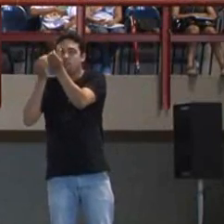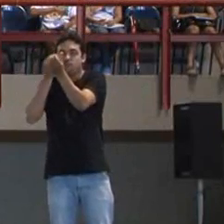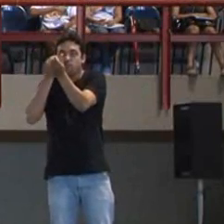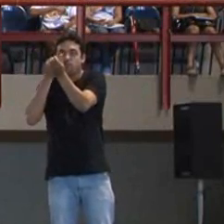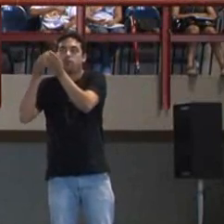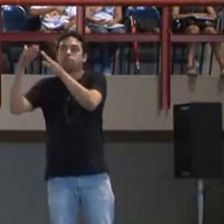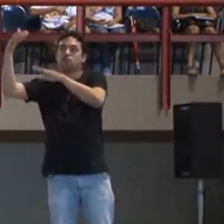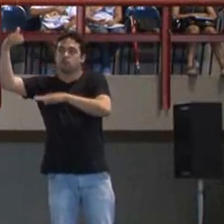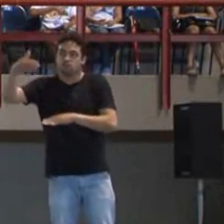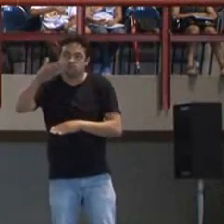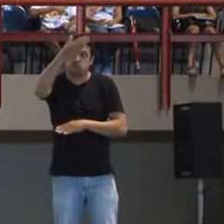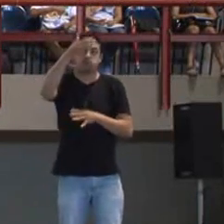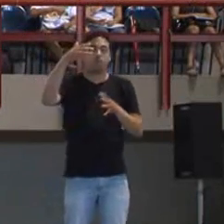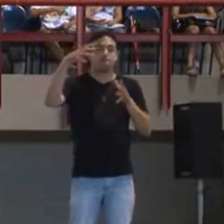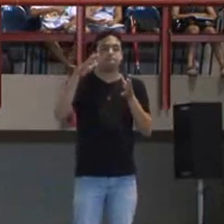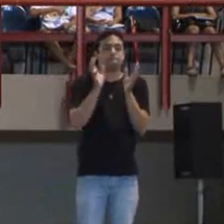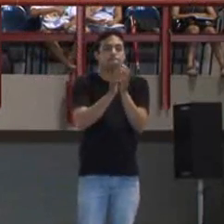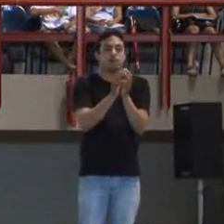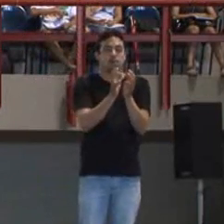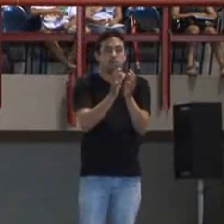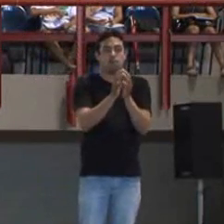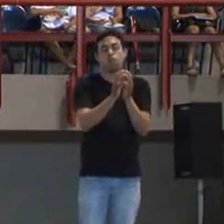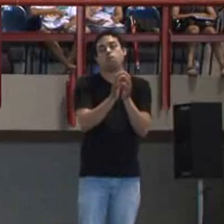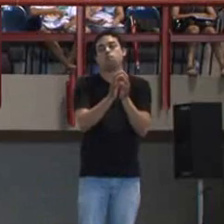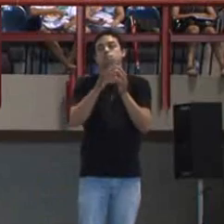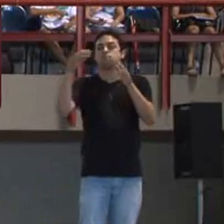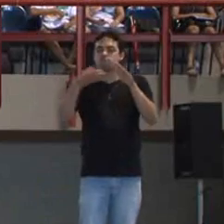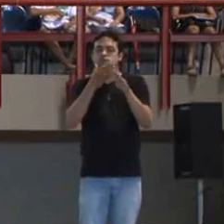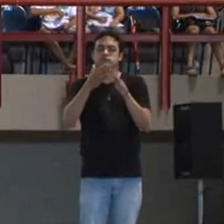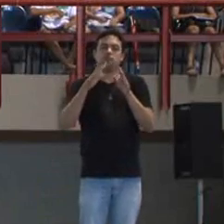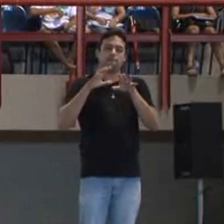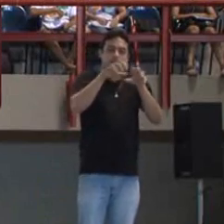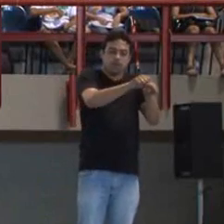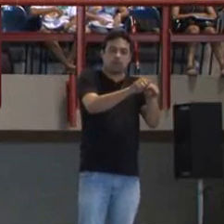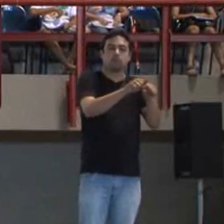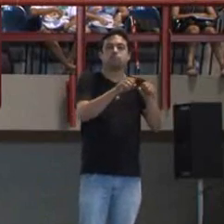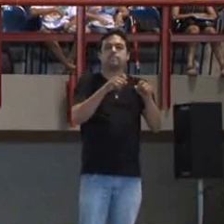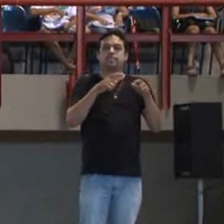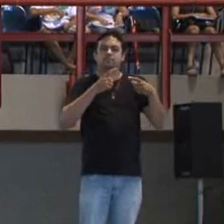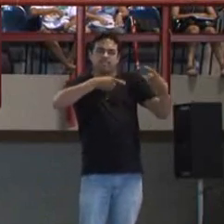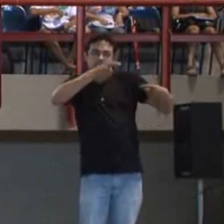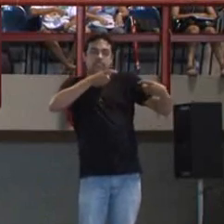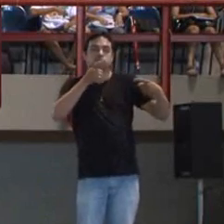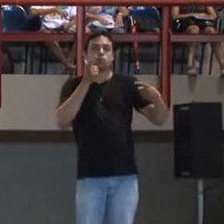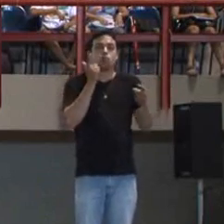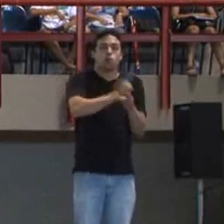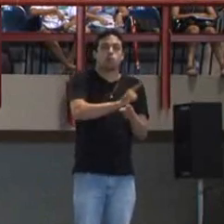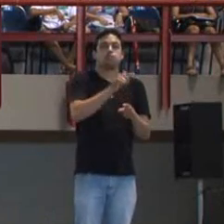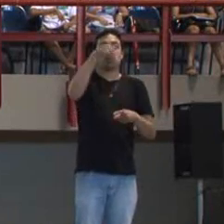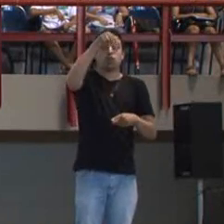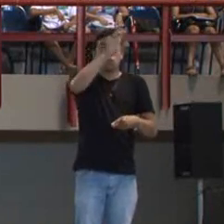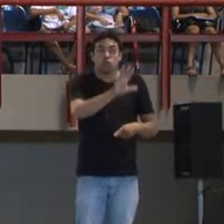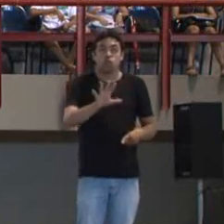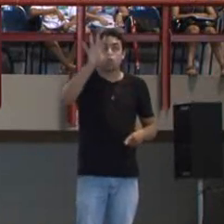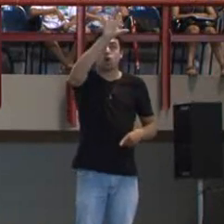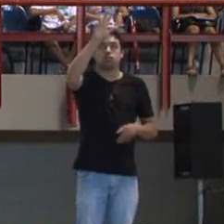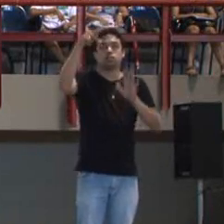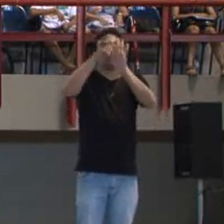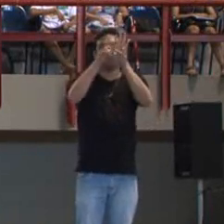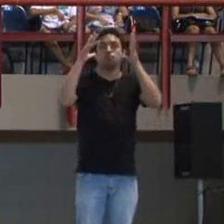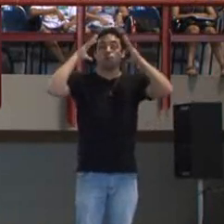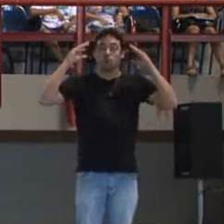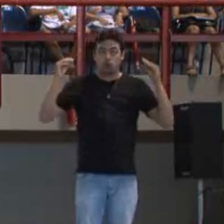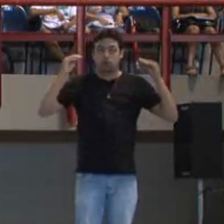vem direto a Pernambuco. Houve uma resistência, ela foi vencida e eles dominam o Nordeste como um todo.